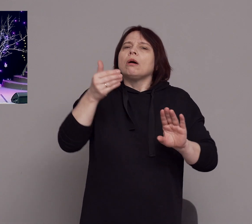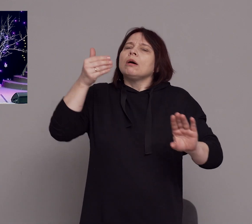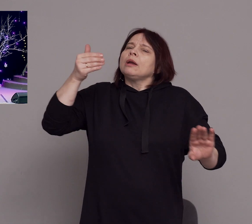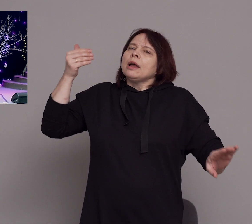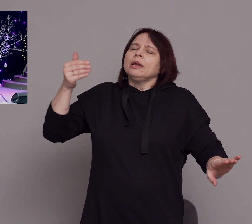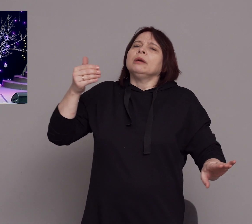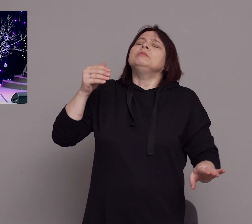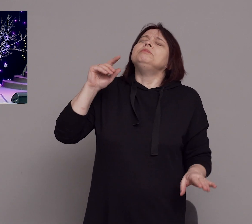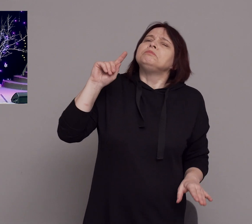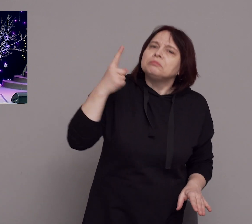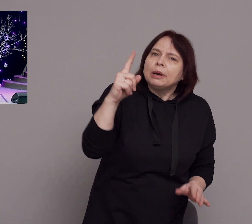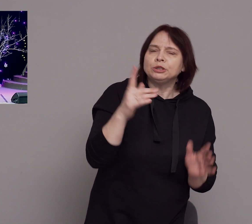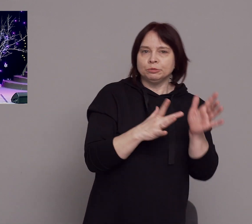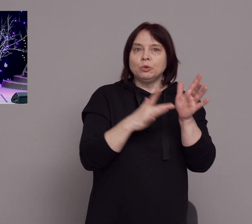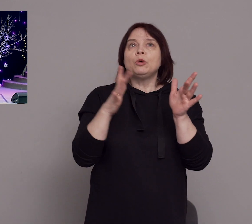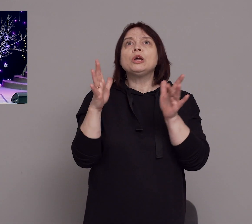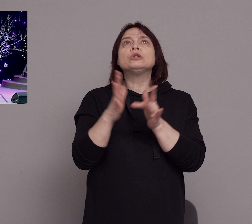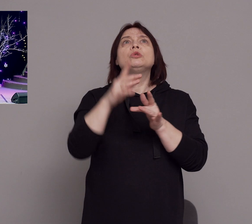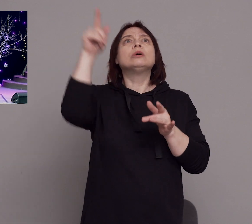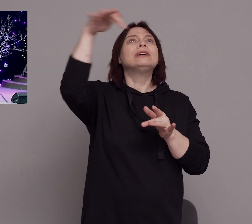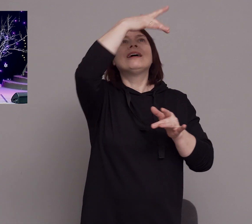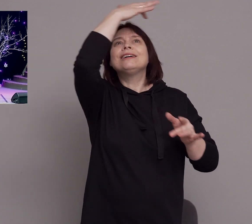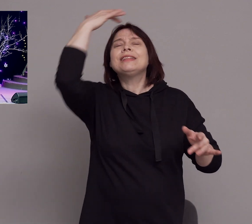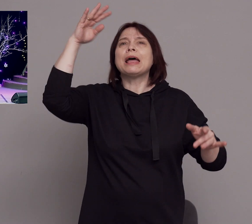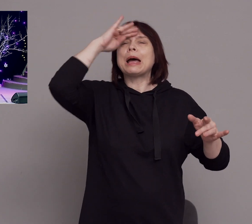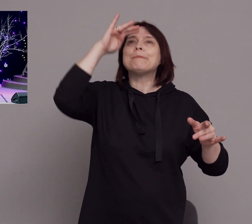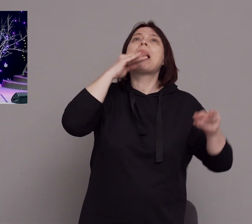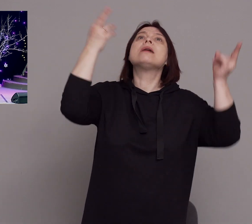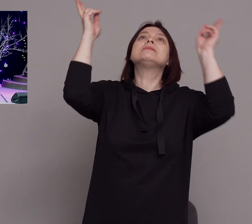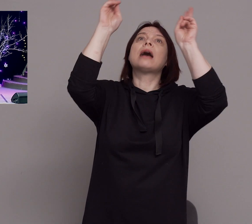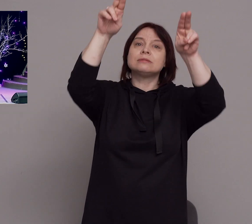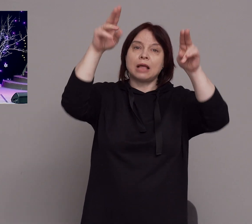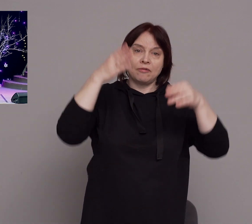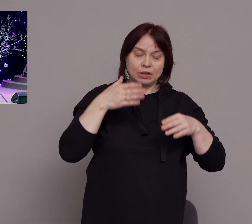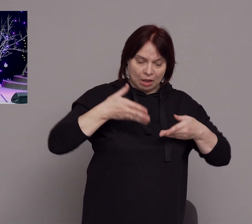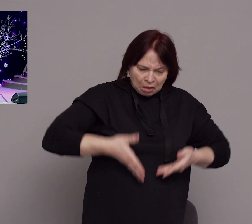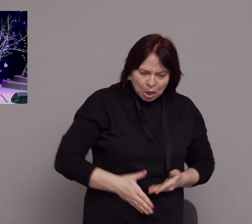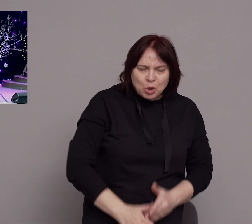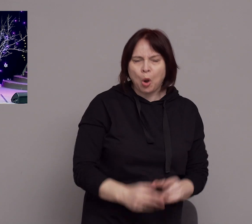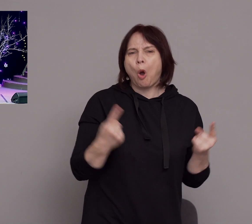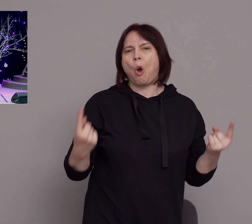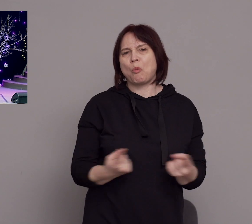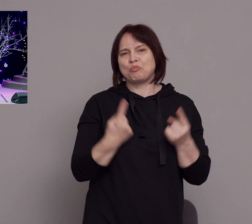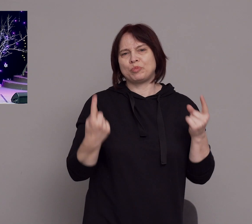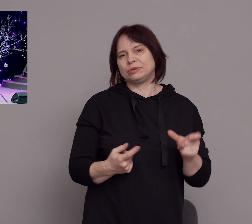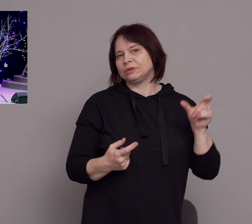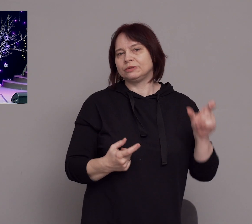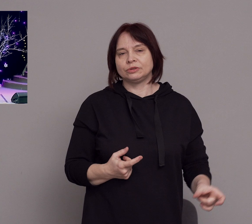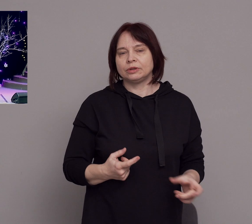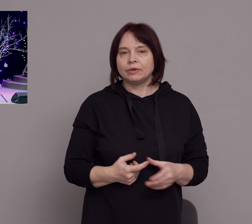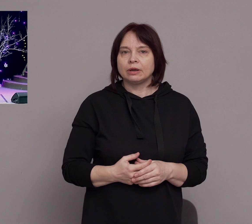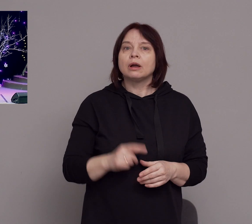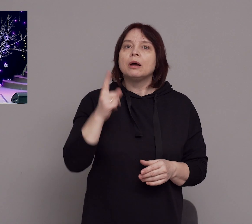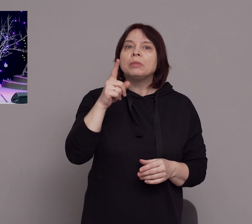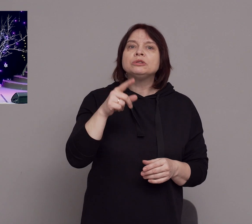Христа, какие были его мысли. Потому что если мы посмотрим в контексте, мы увидим, что апостол Павел говорит, у вас должны быть те же чувствования, какие были